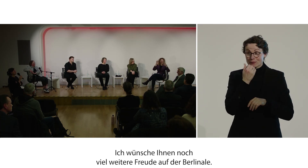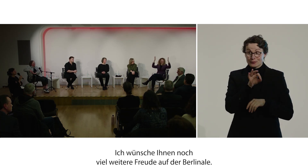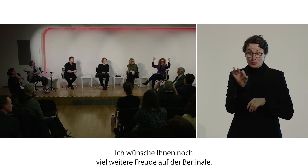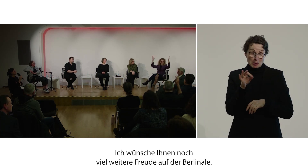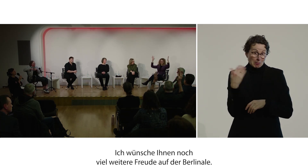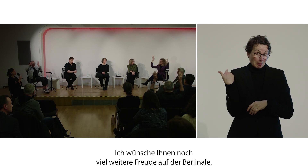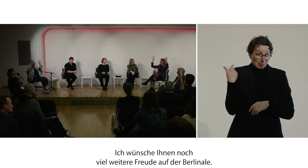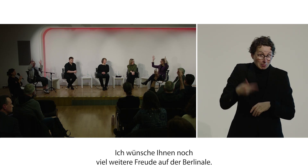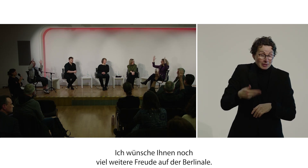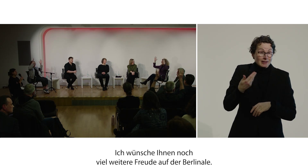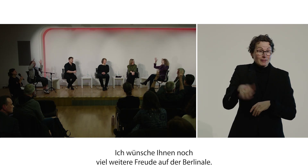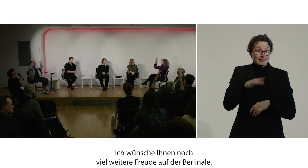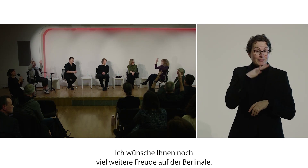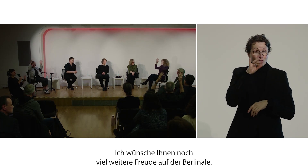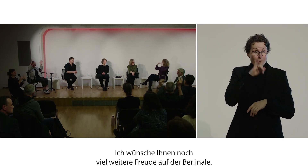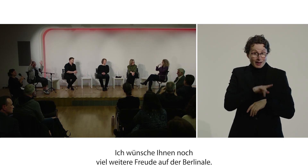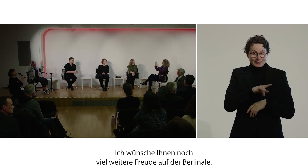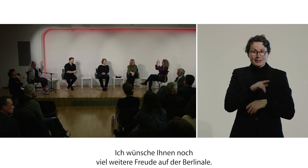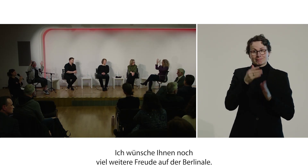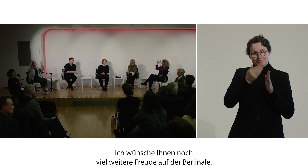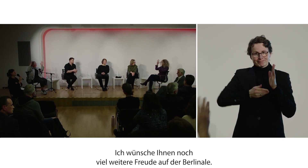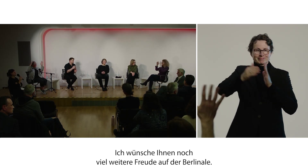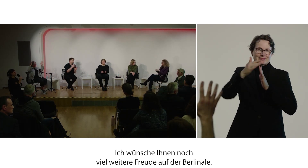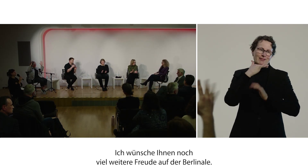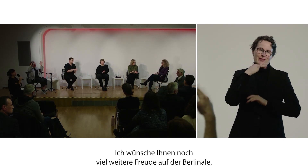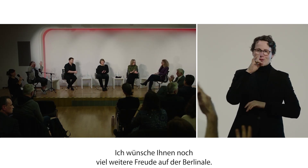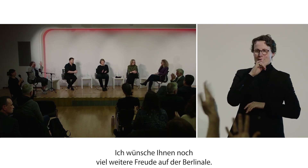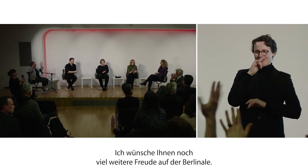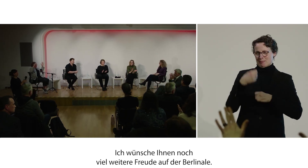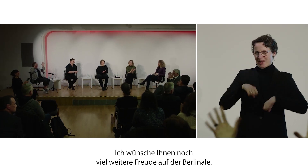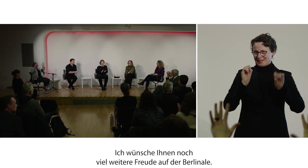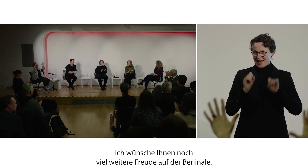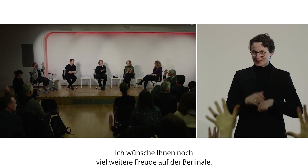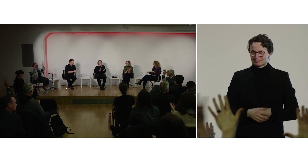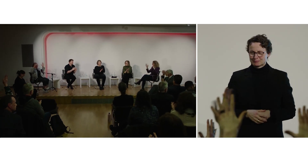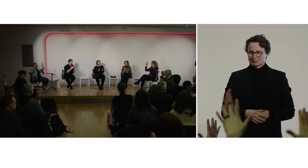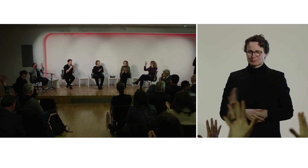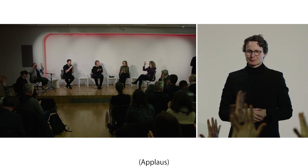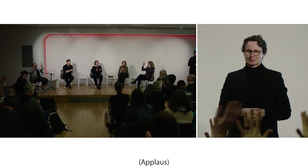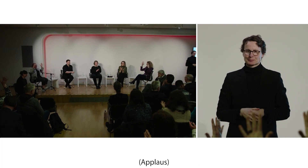wünsche Ihnen noch viel weitere Freude auf der Berlinale. Vielen